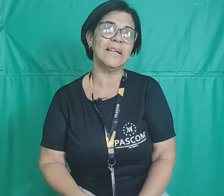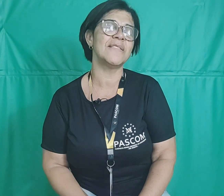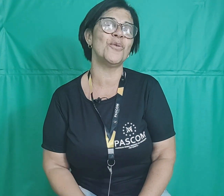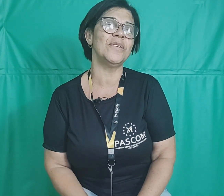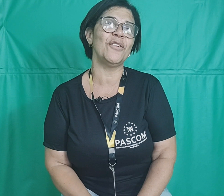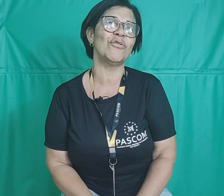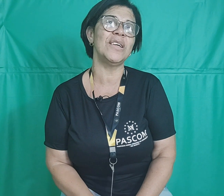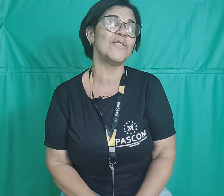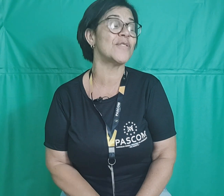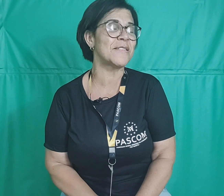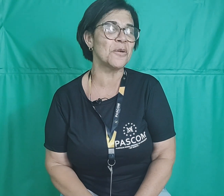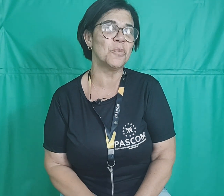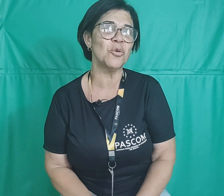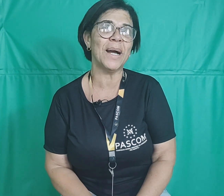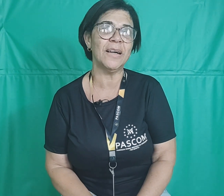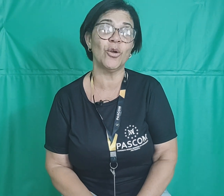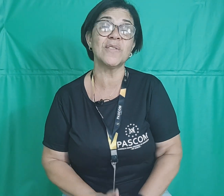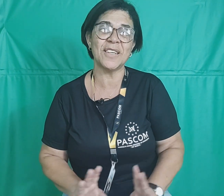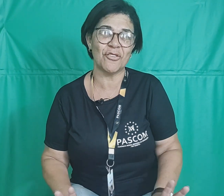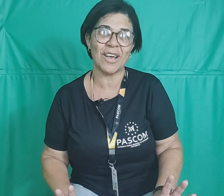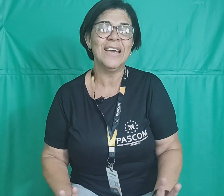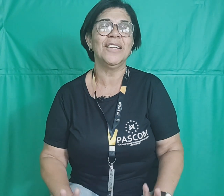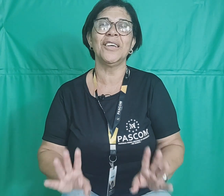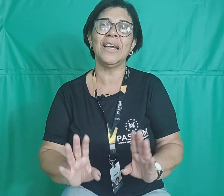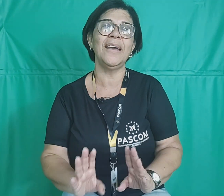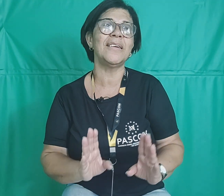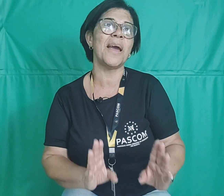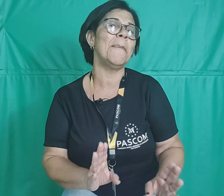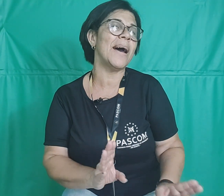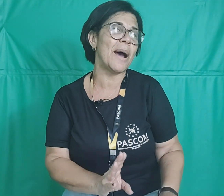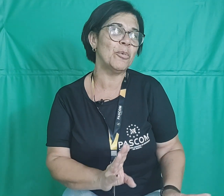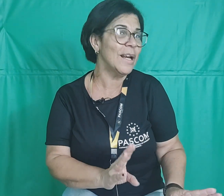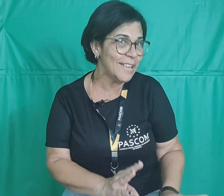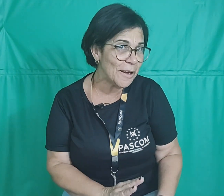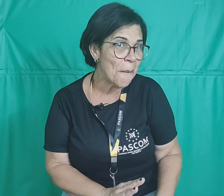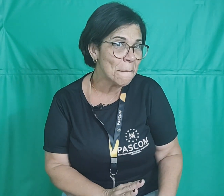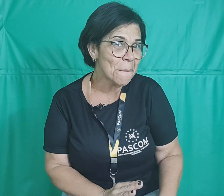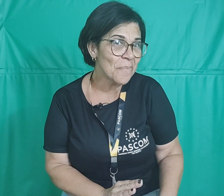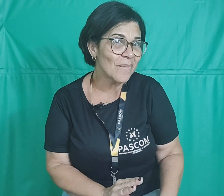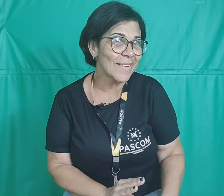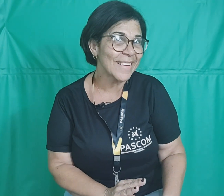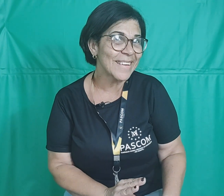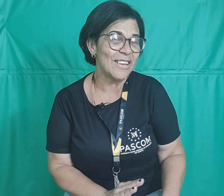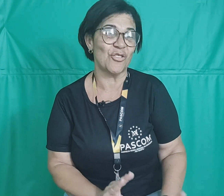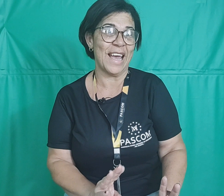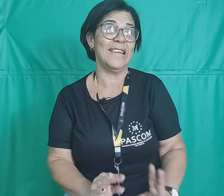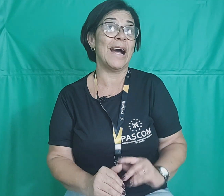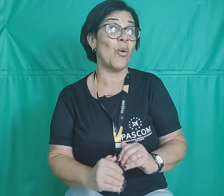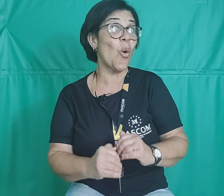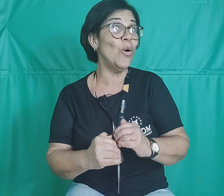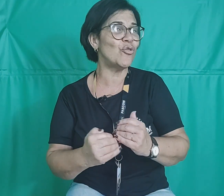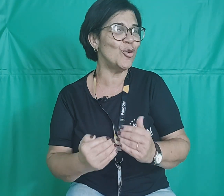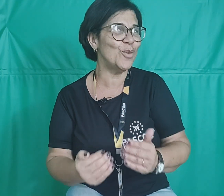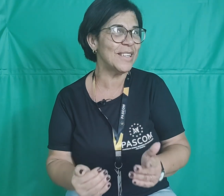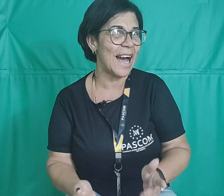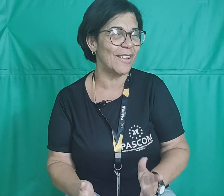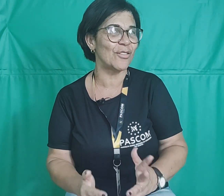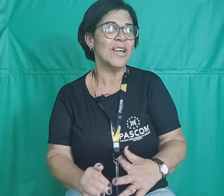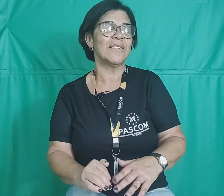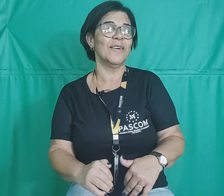nesse contexto aí. Isso está sendo muito bacana. Ou seja, ninguém quer parar por aqui. Eles querem dar continuidade, tanto